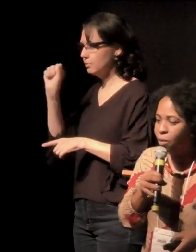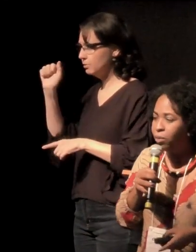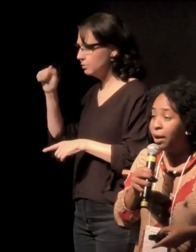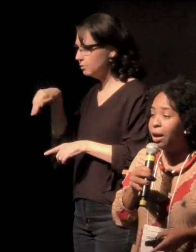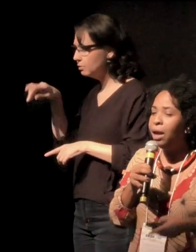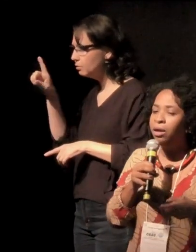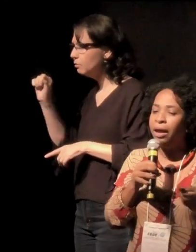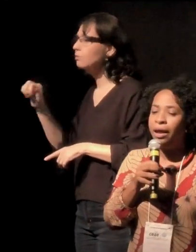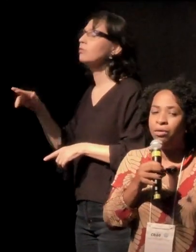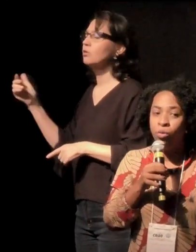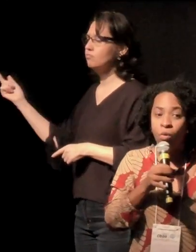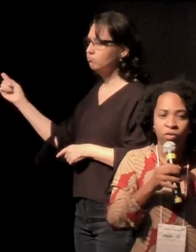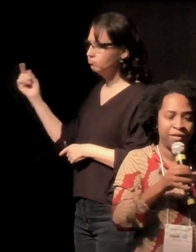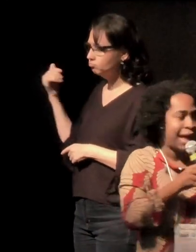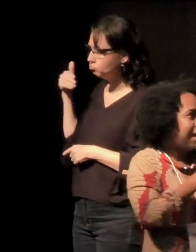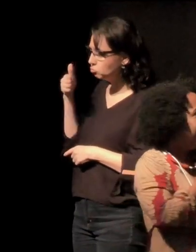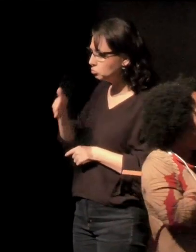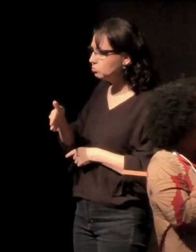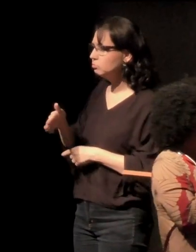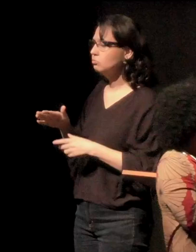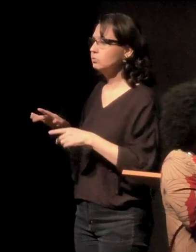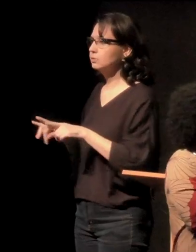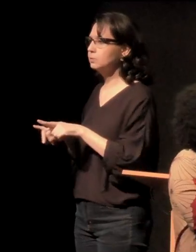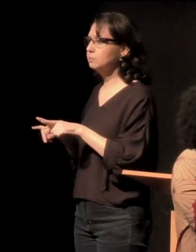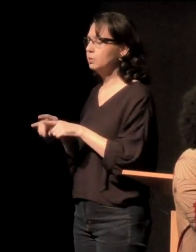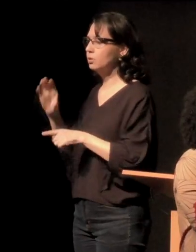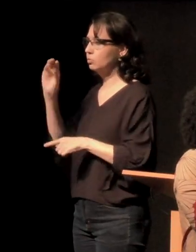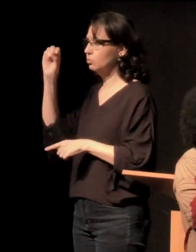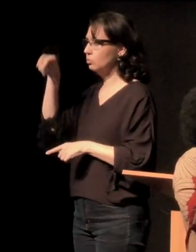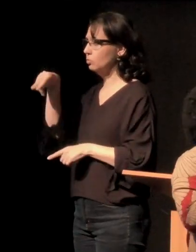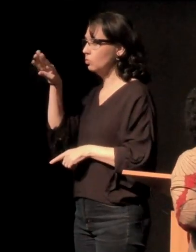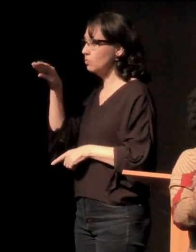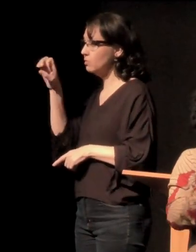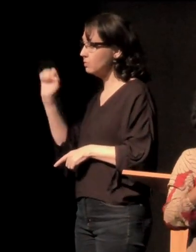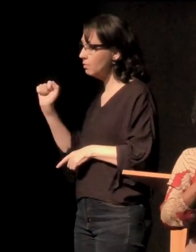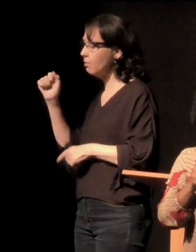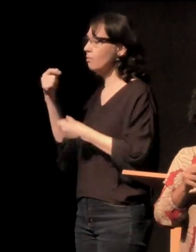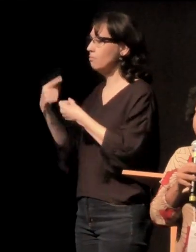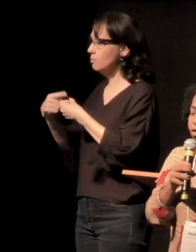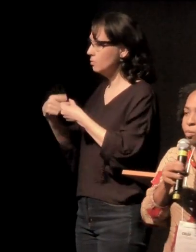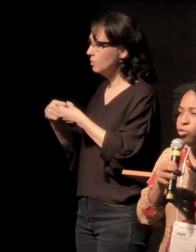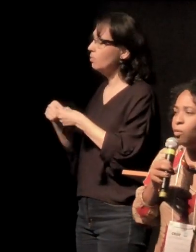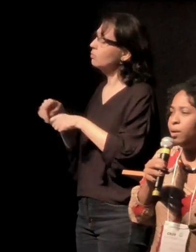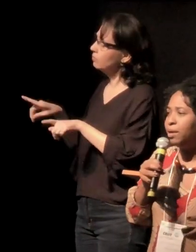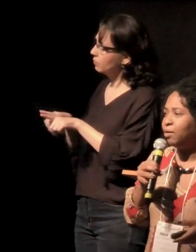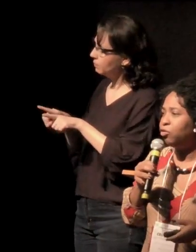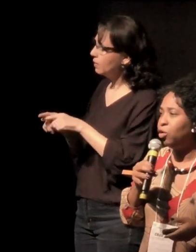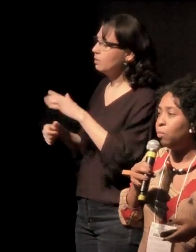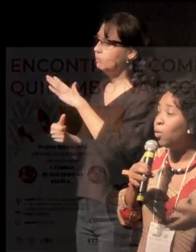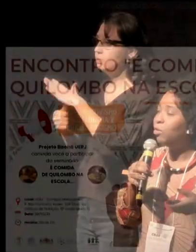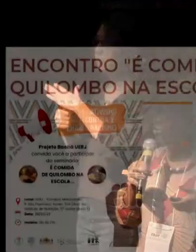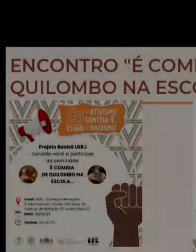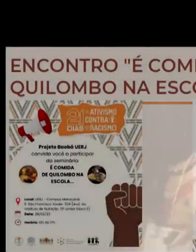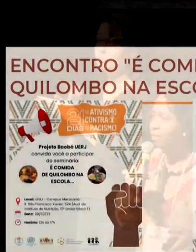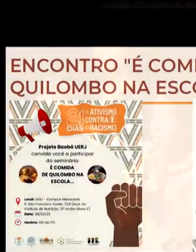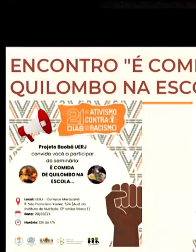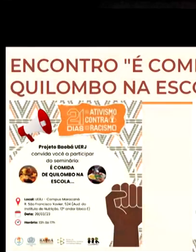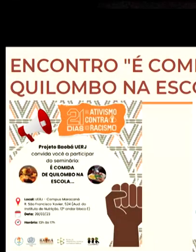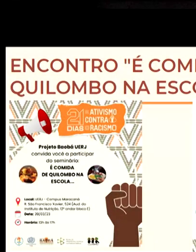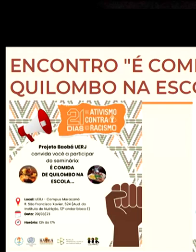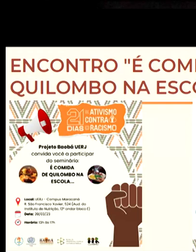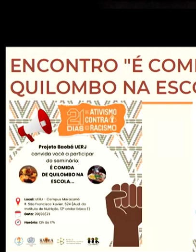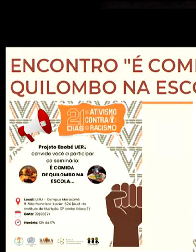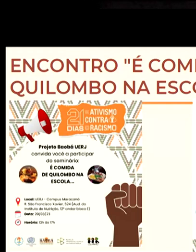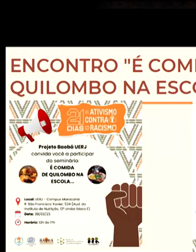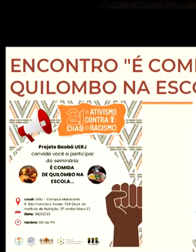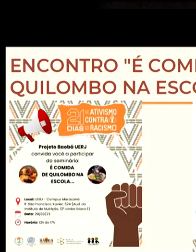Municipal do consea é Municipal e de representantes de algumas Comunidades Quilombolas da cidade